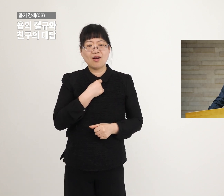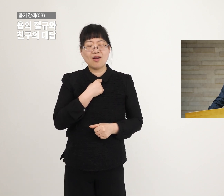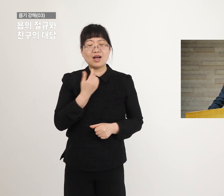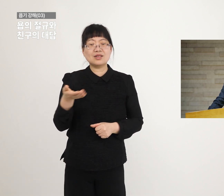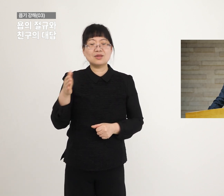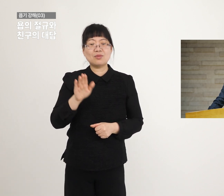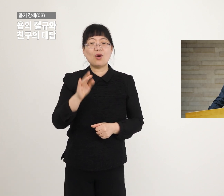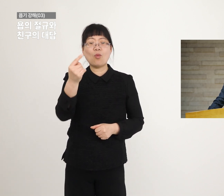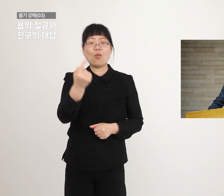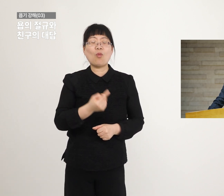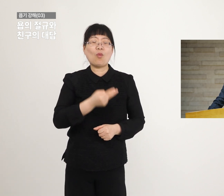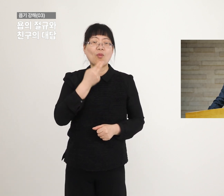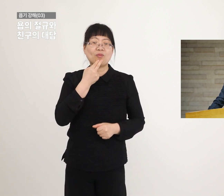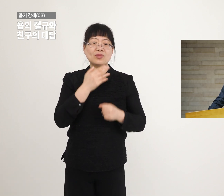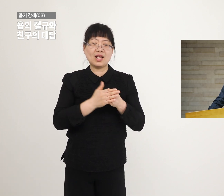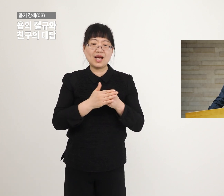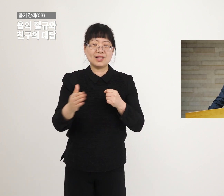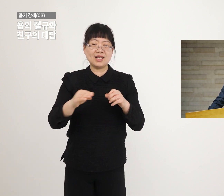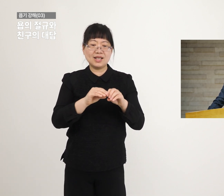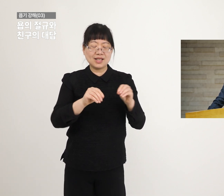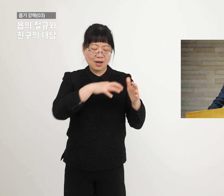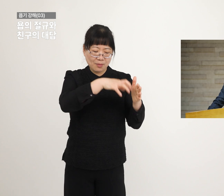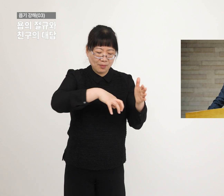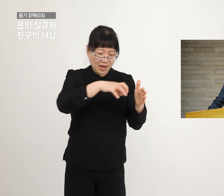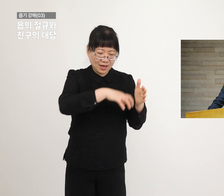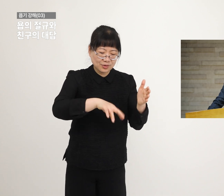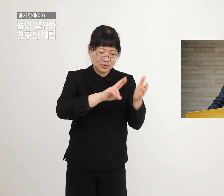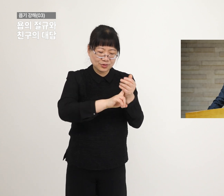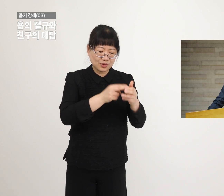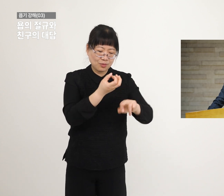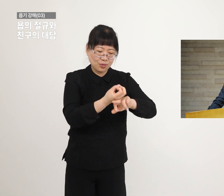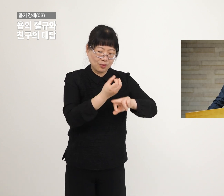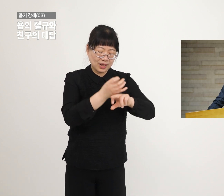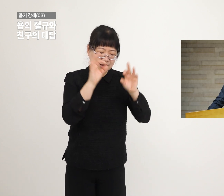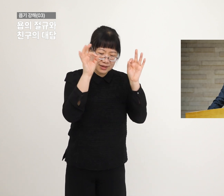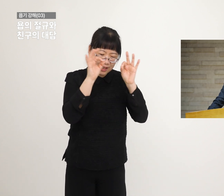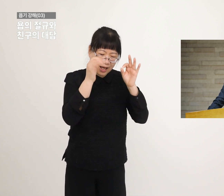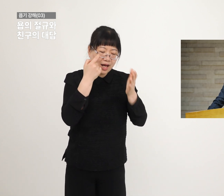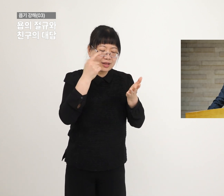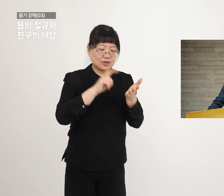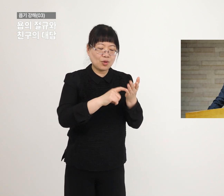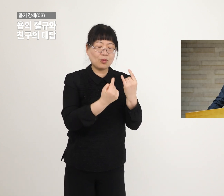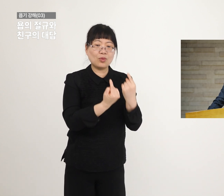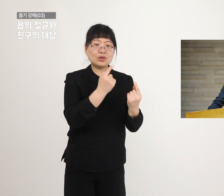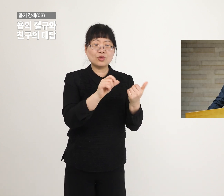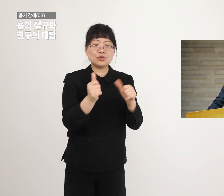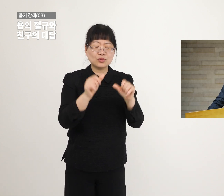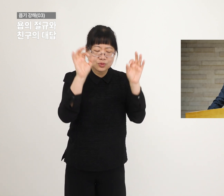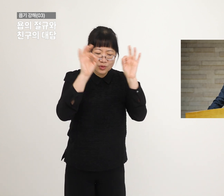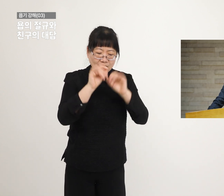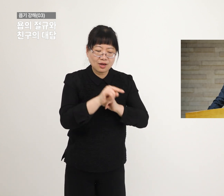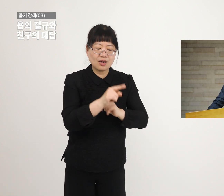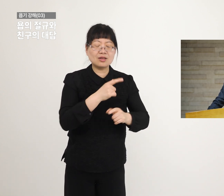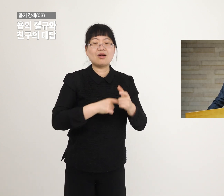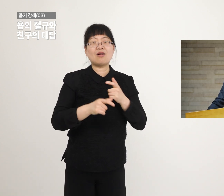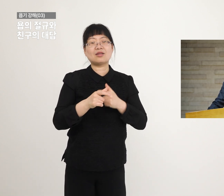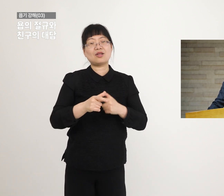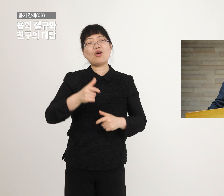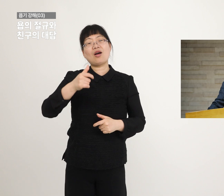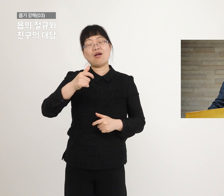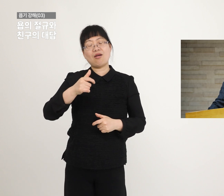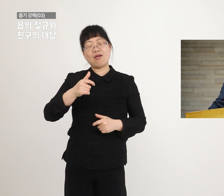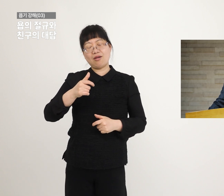바라도 오지 아니하니 땅을 파고 숨긴 보배를 찾음보다 죽음을 구하는 것이